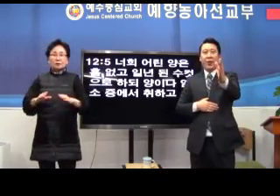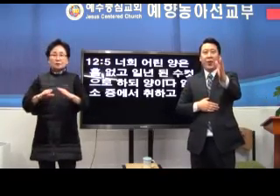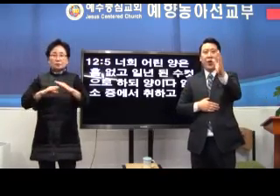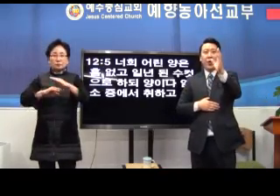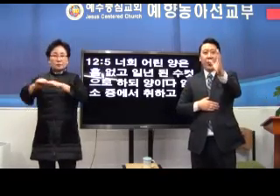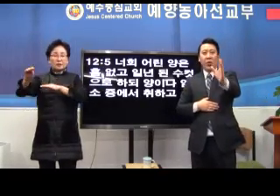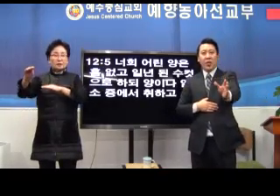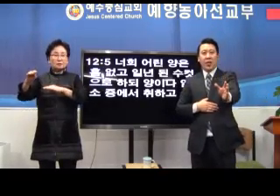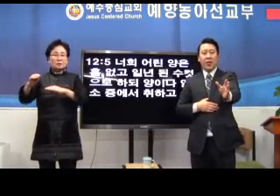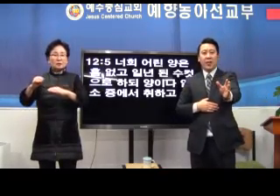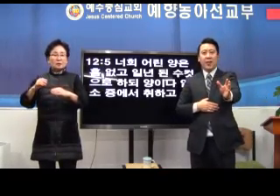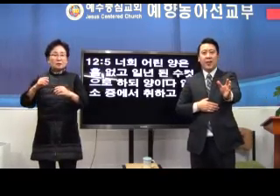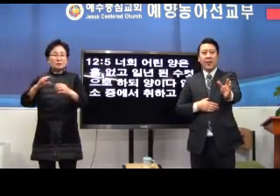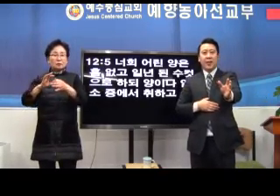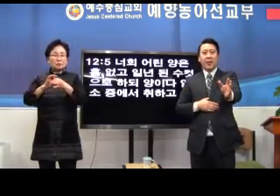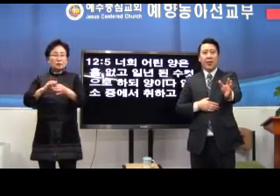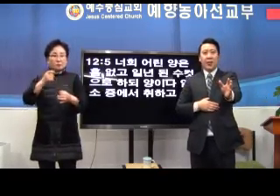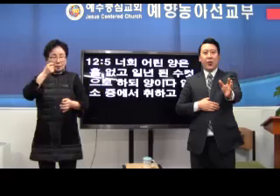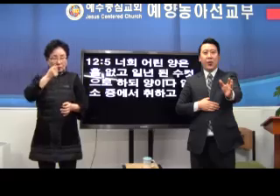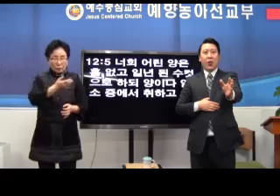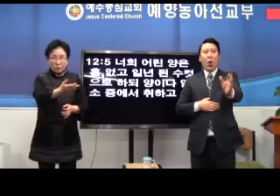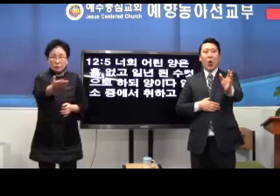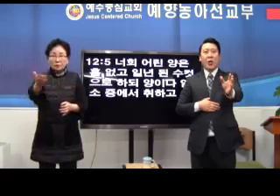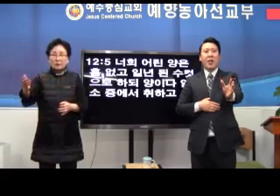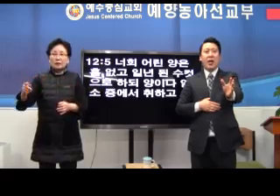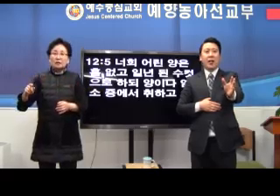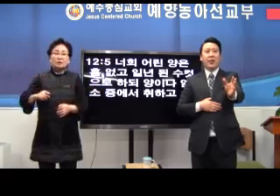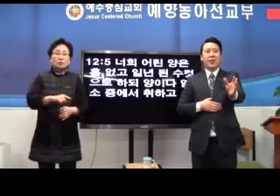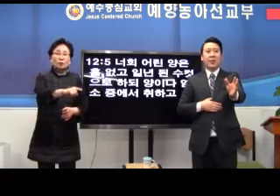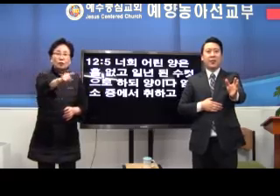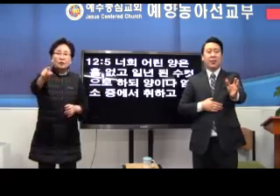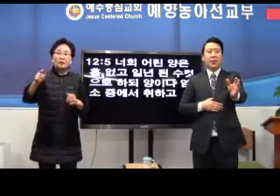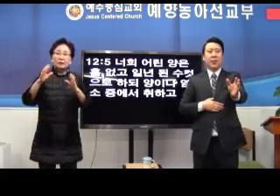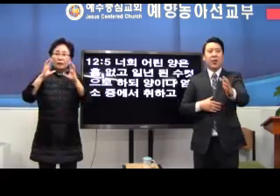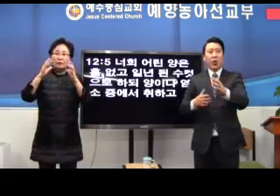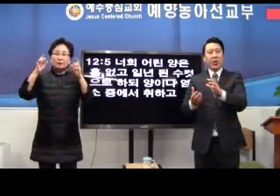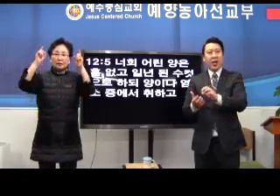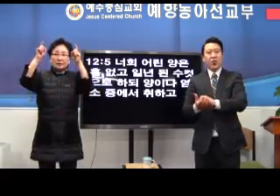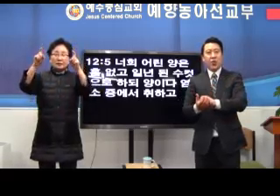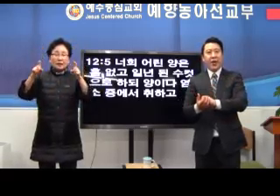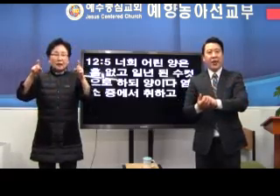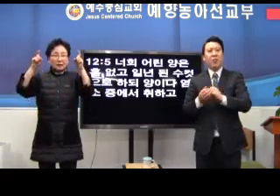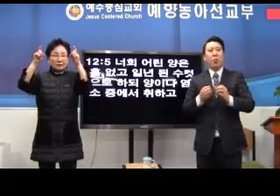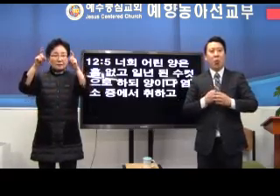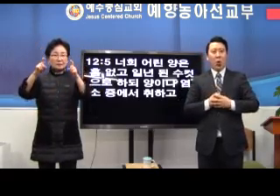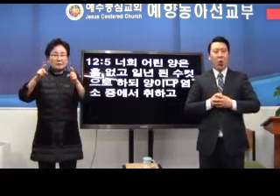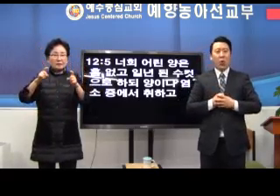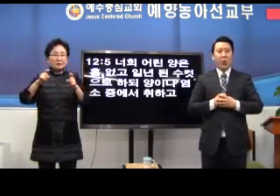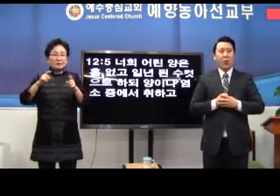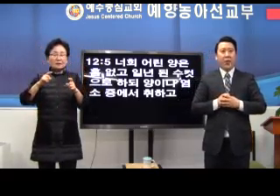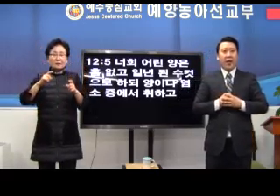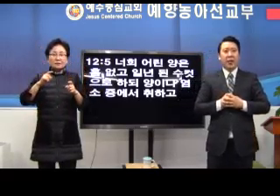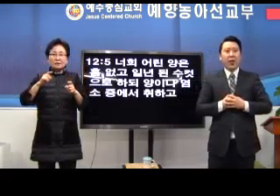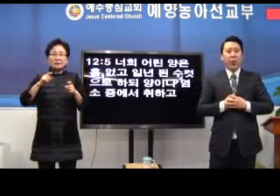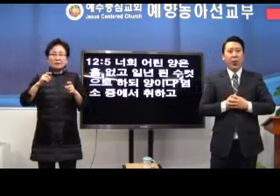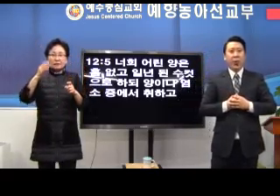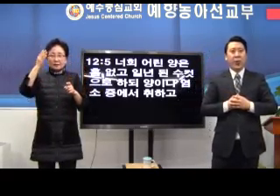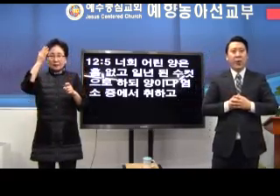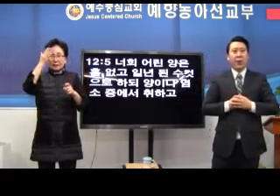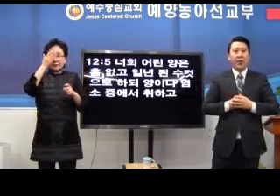거예요. 너희 어린 양 중에 흠없고 깨끗하고